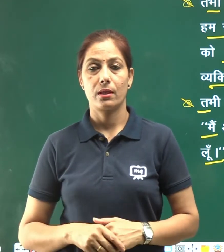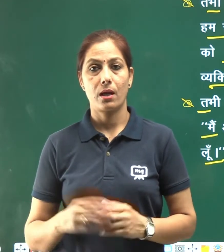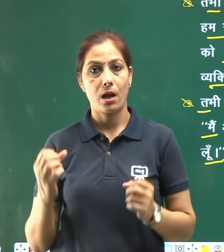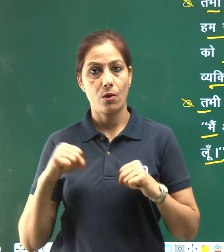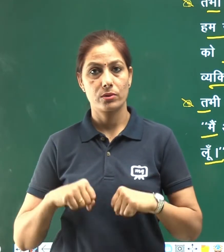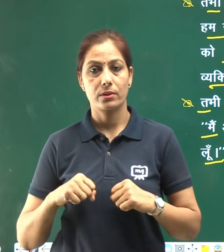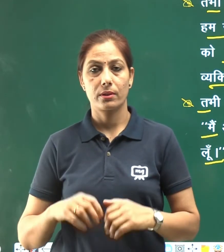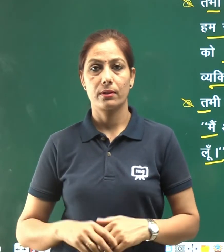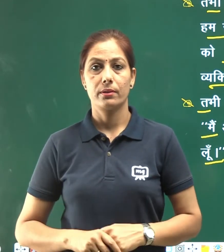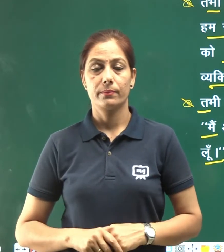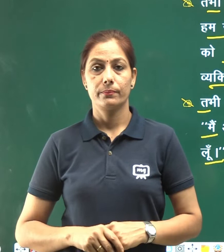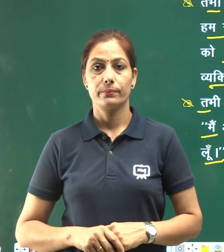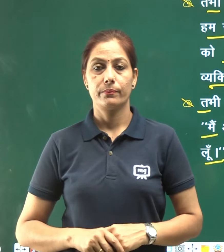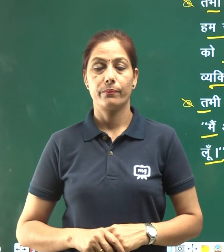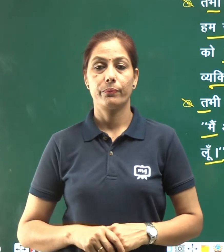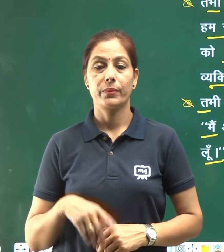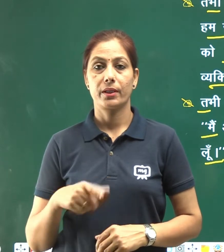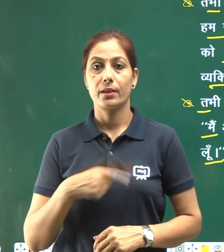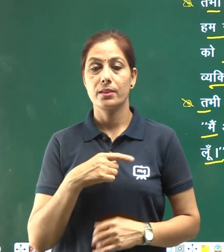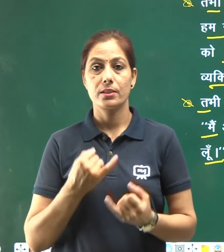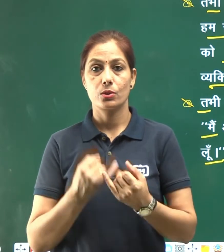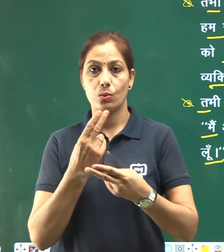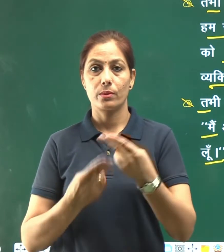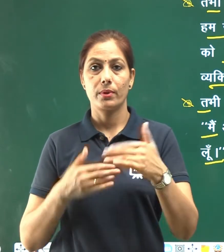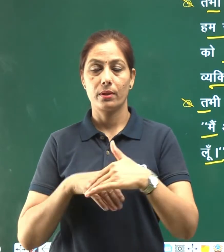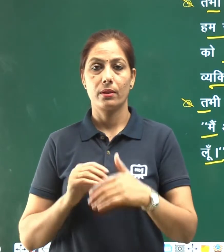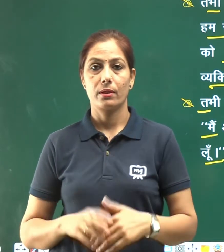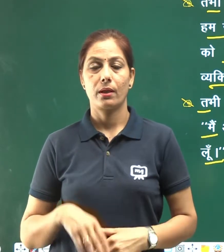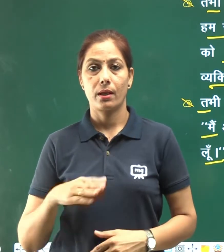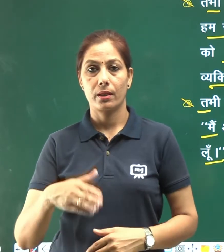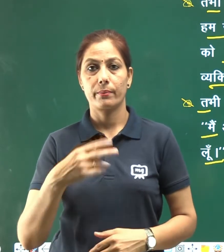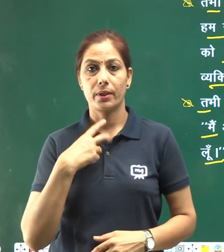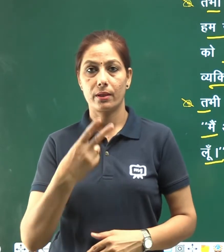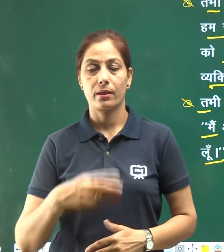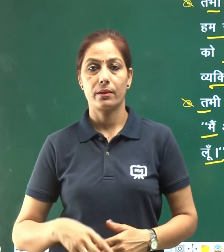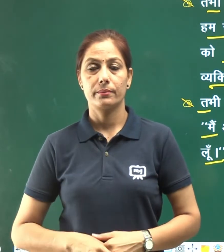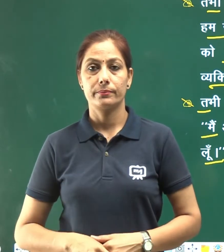आवश्यक है। यही इस कहानी में आगे बताया गया है।